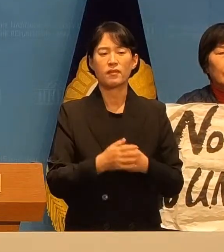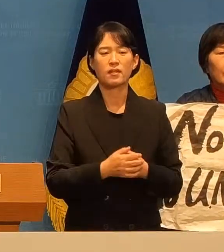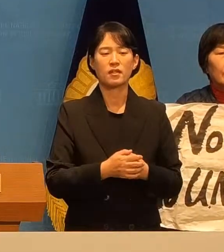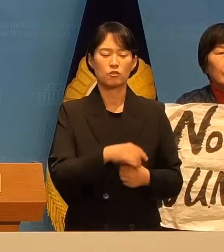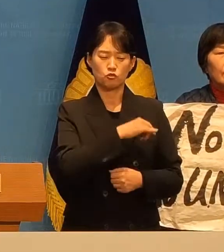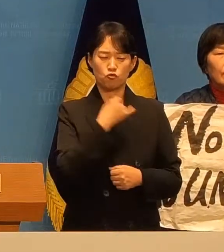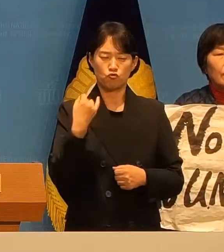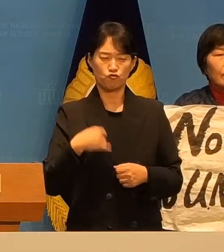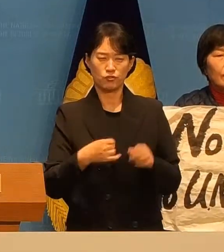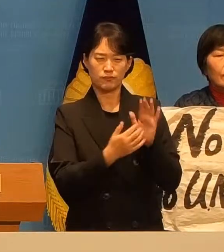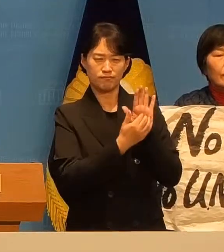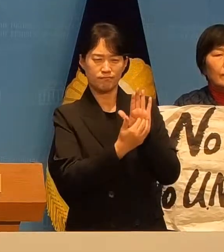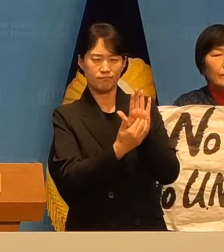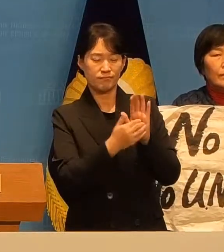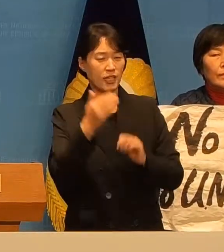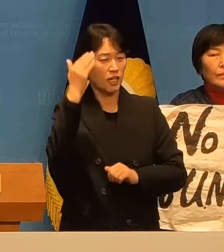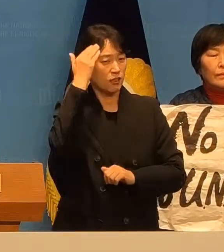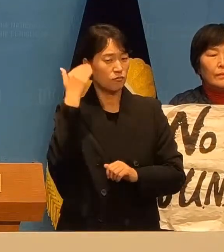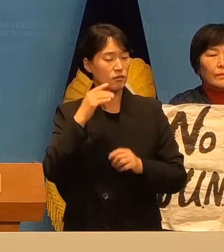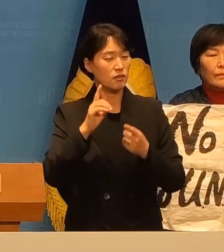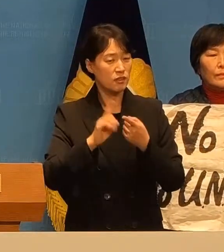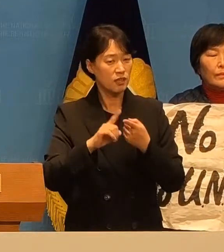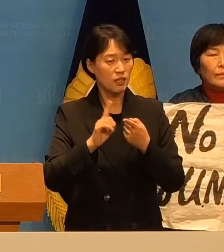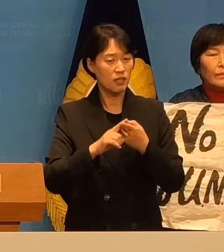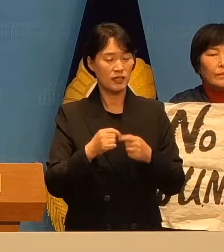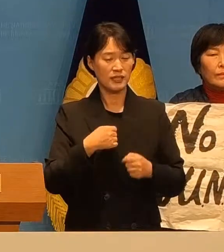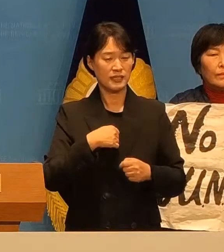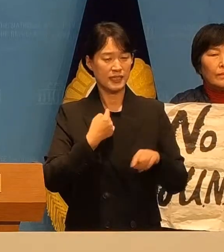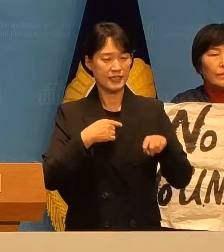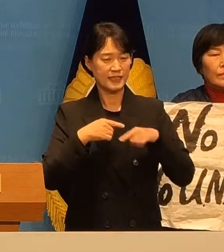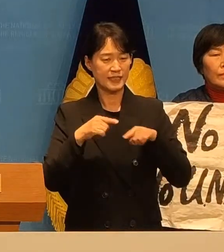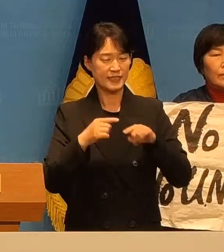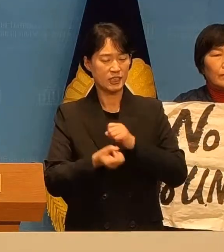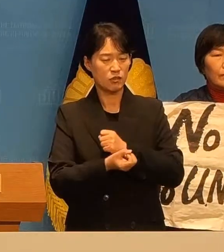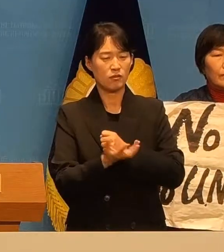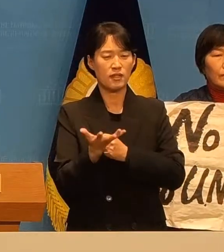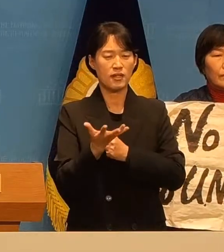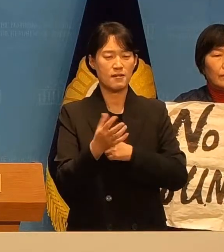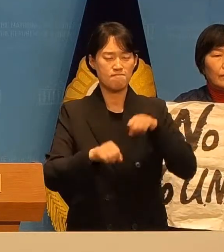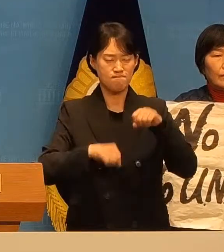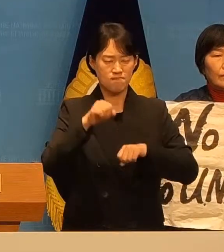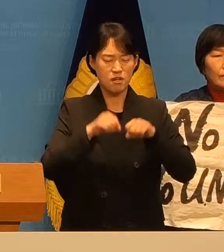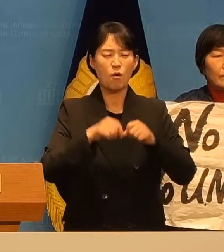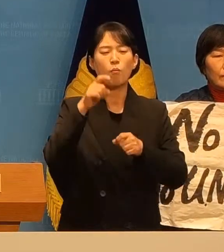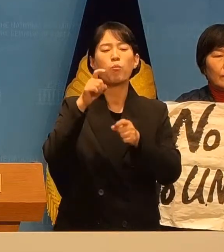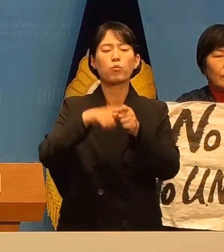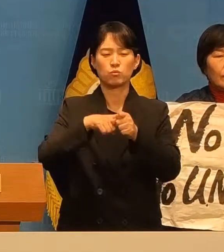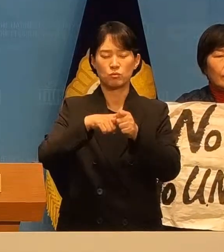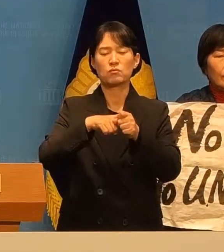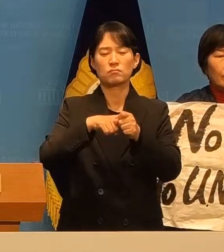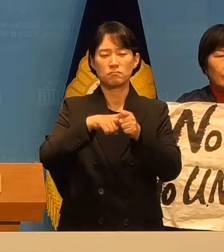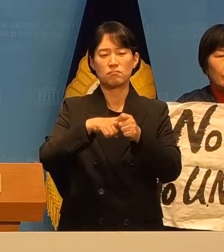대중국 견제나 한국에 대한 자체의 영향력을 행사하기 위해서 이러한